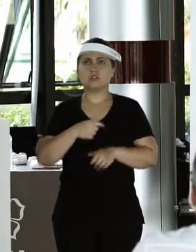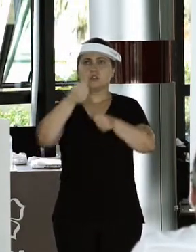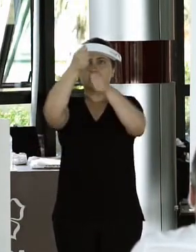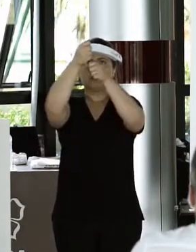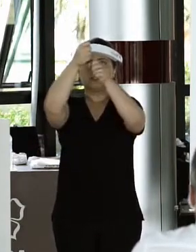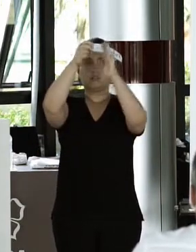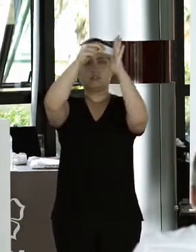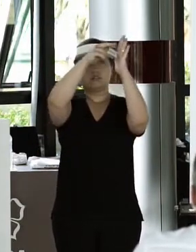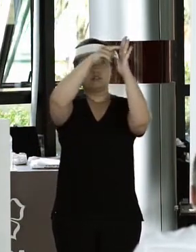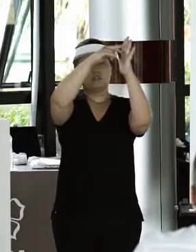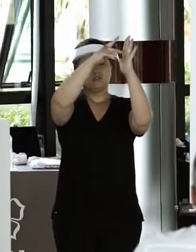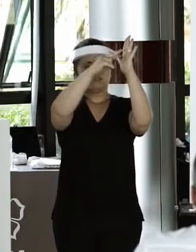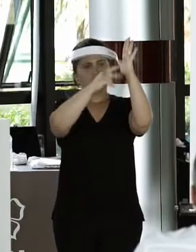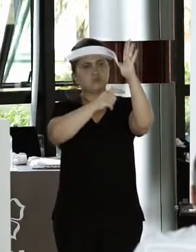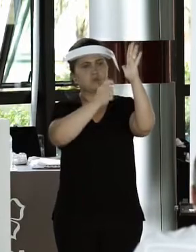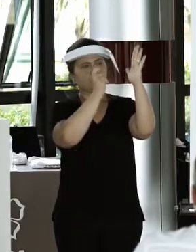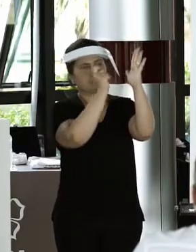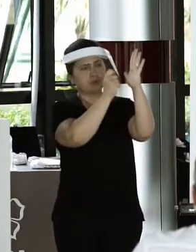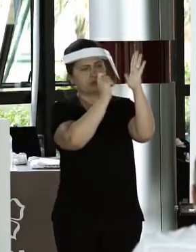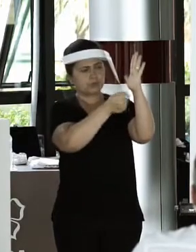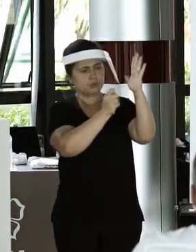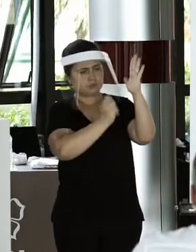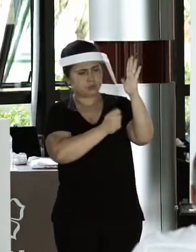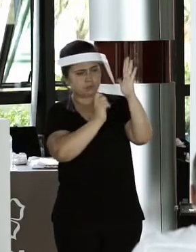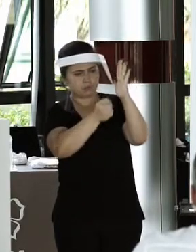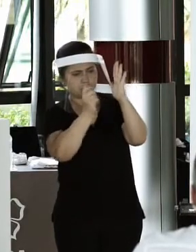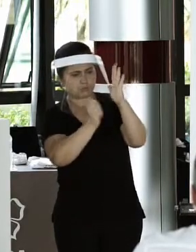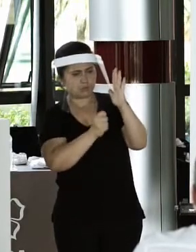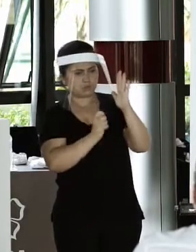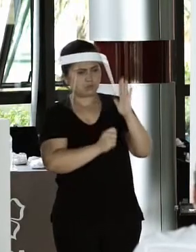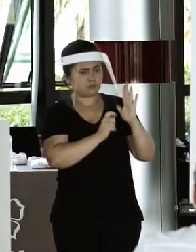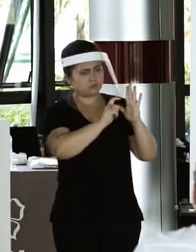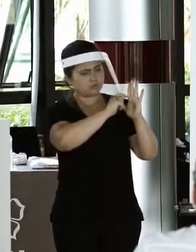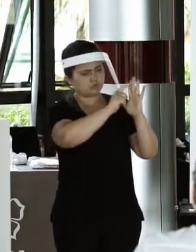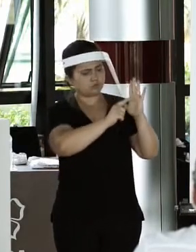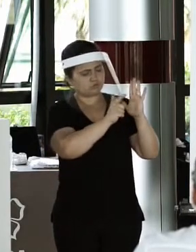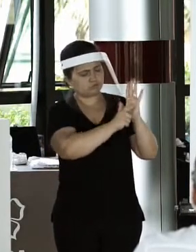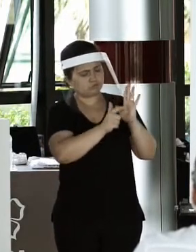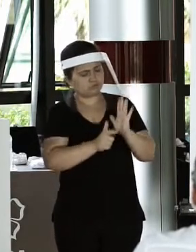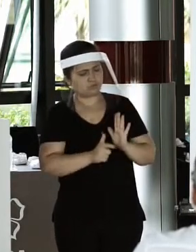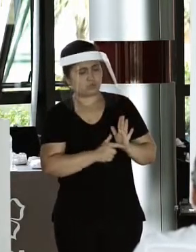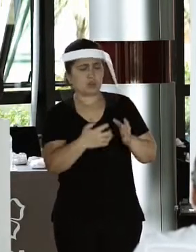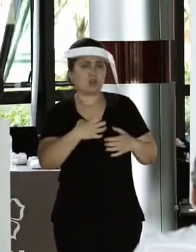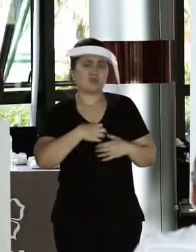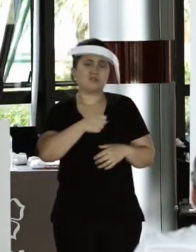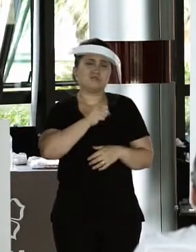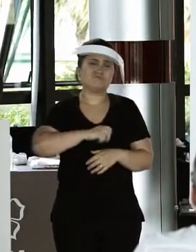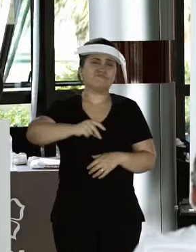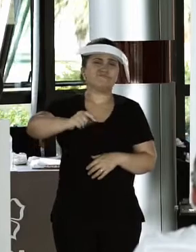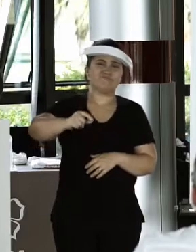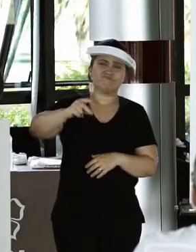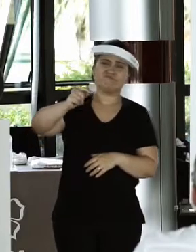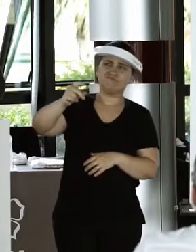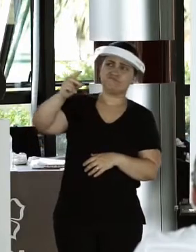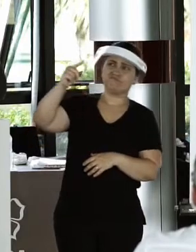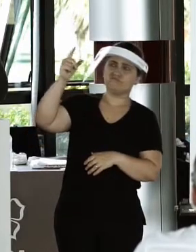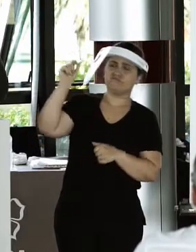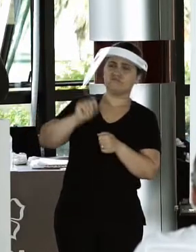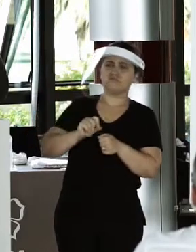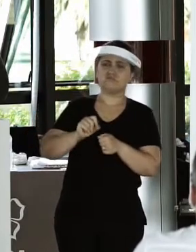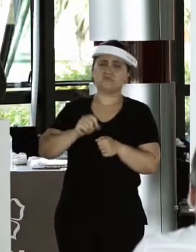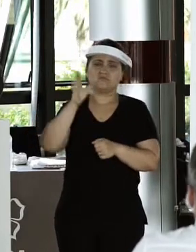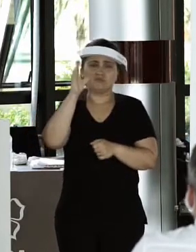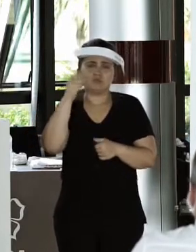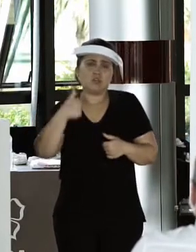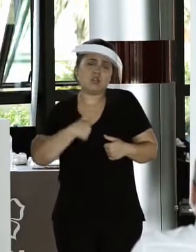pela fachada, com martelinho, batendo no revestimento. É uma forma arcaica ainda de fazer inspeção. Eu